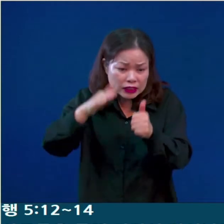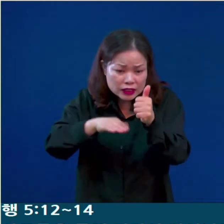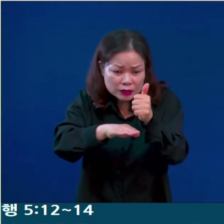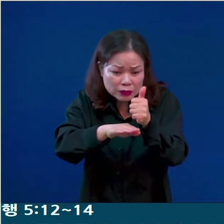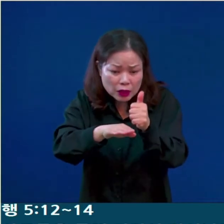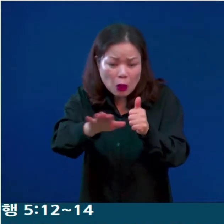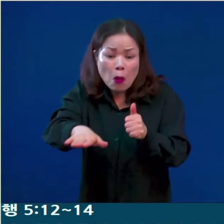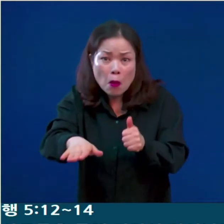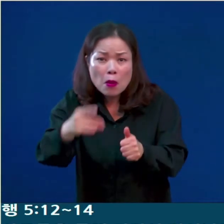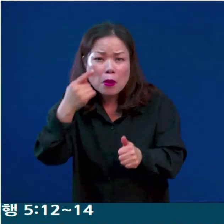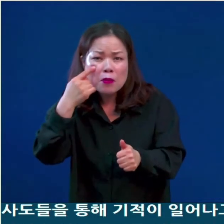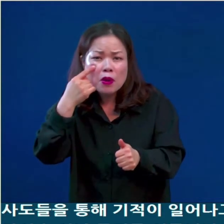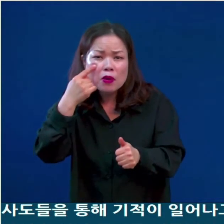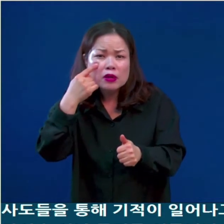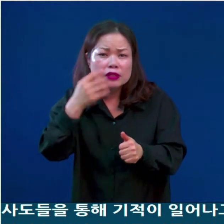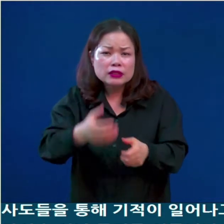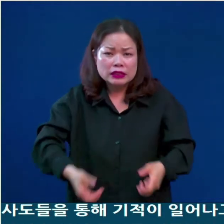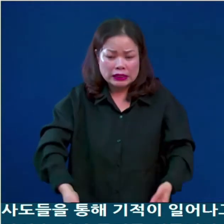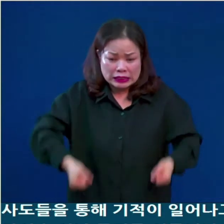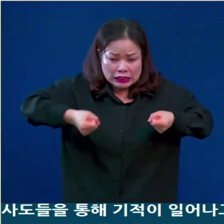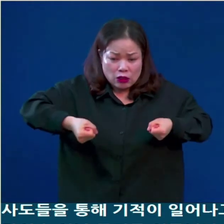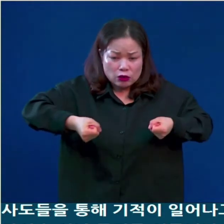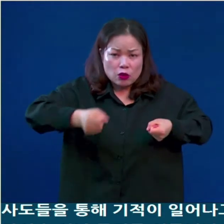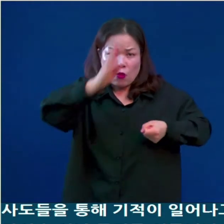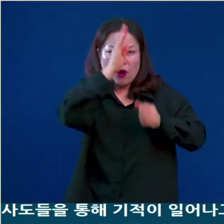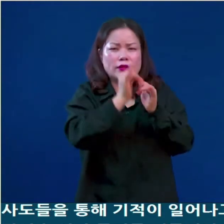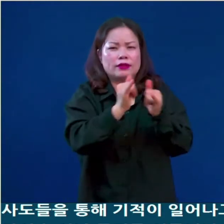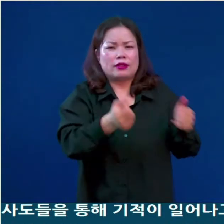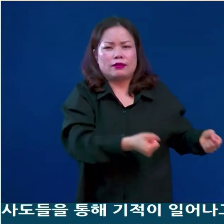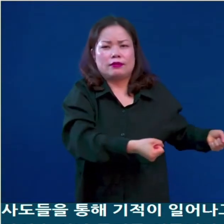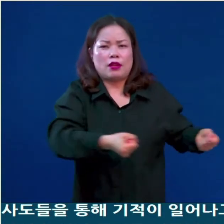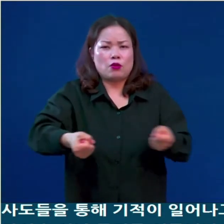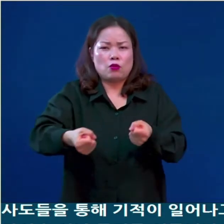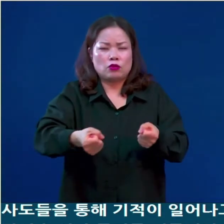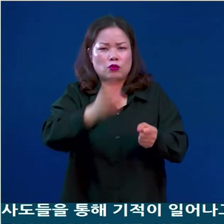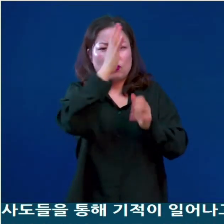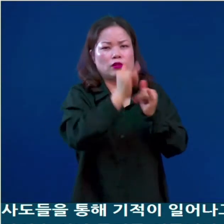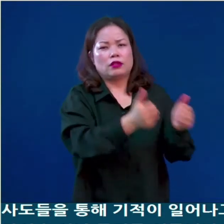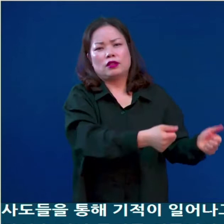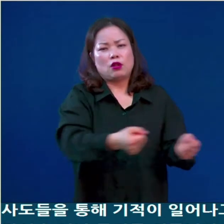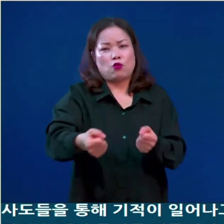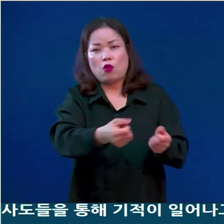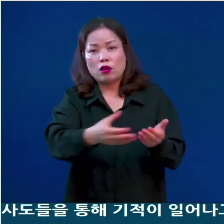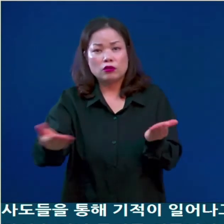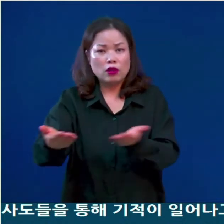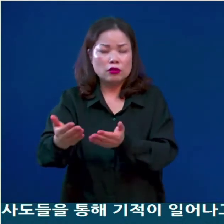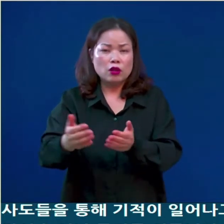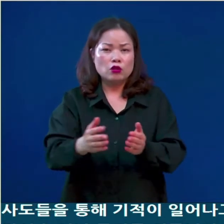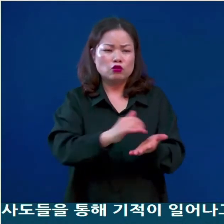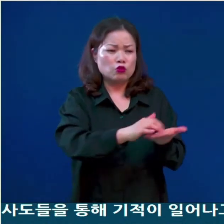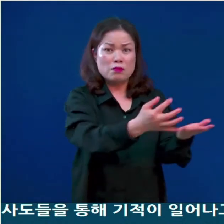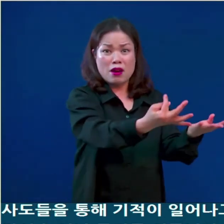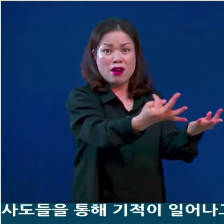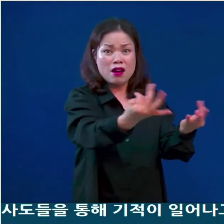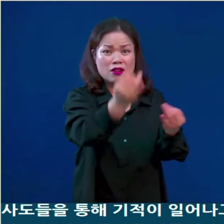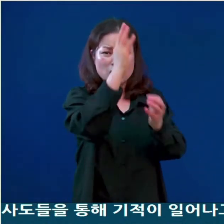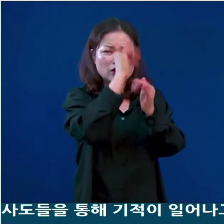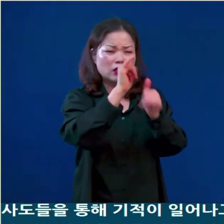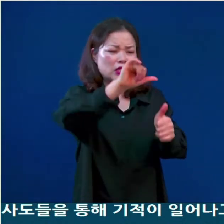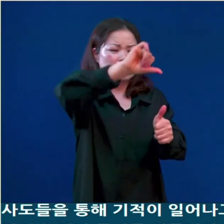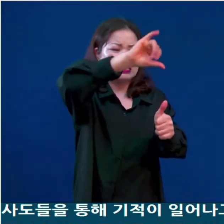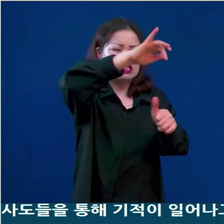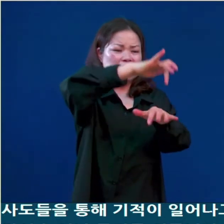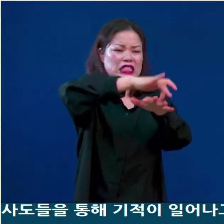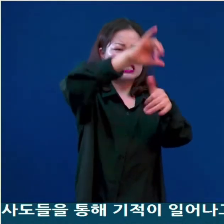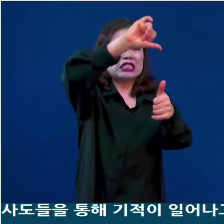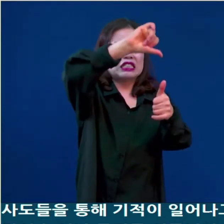덮일까 해서 들것의 환자를 데리고 나오는 사람들도 있습니다. 수많은 환자와 귀신 들린